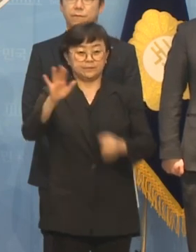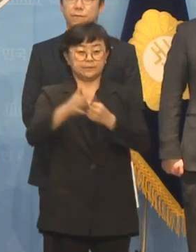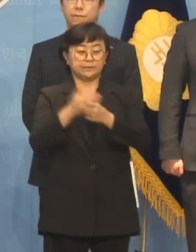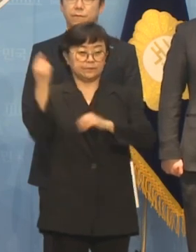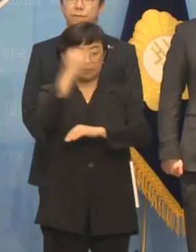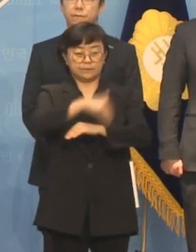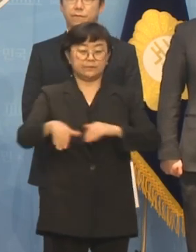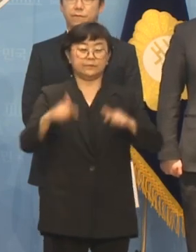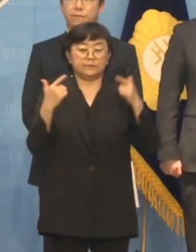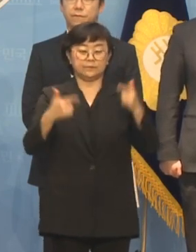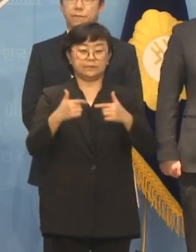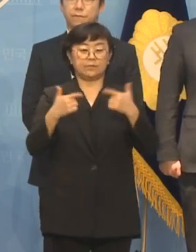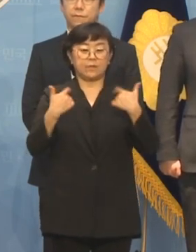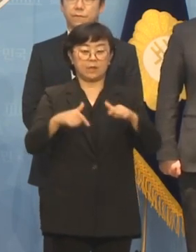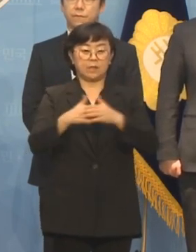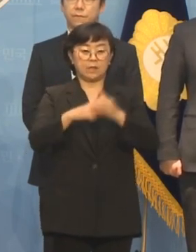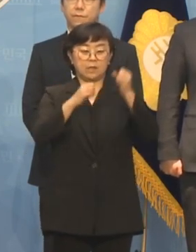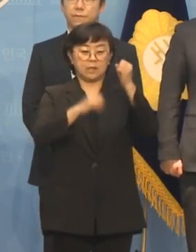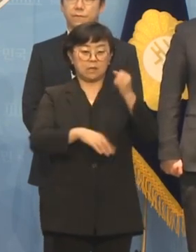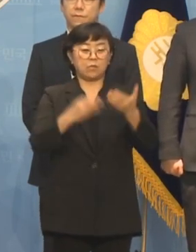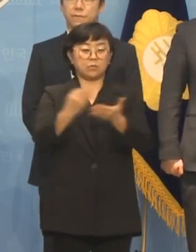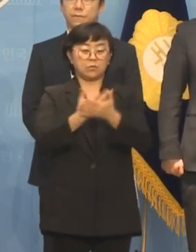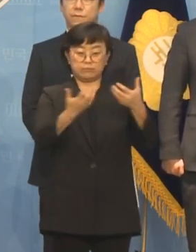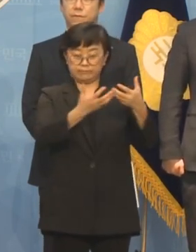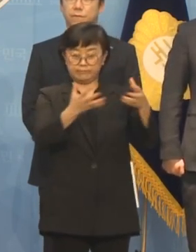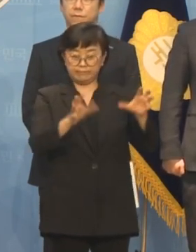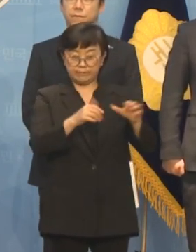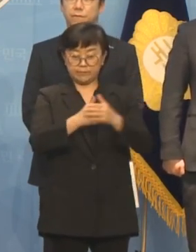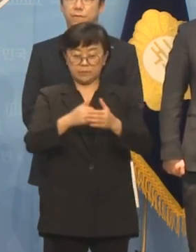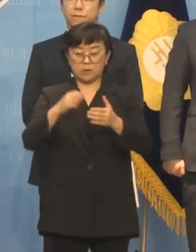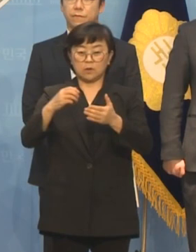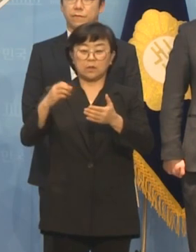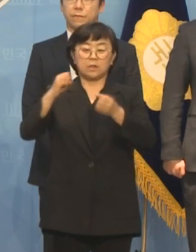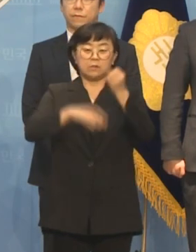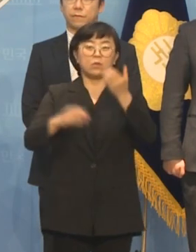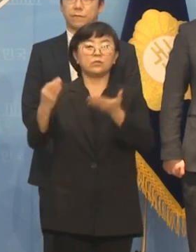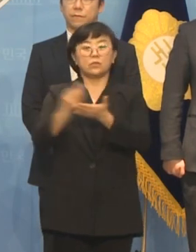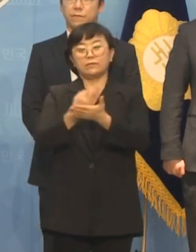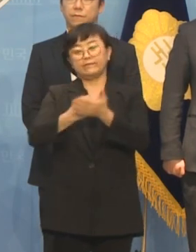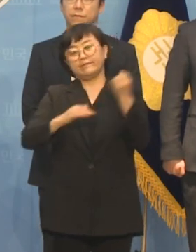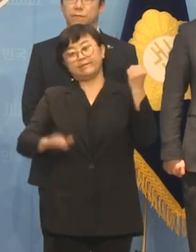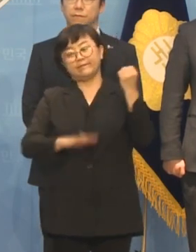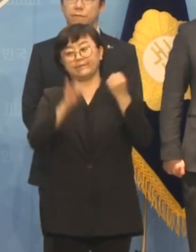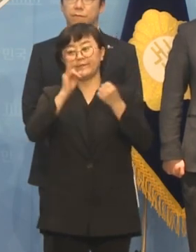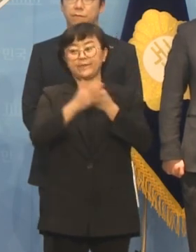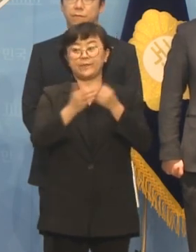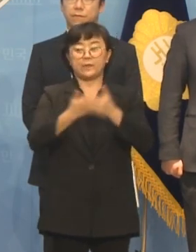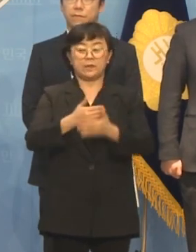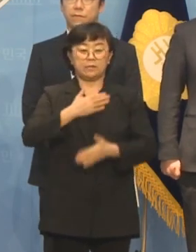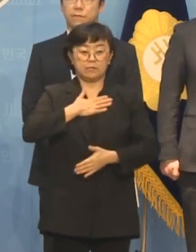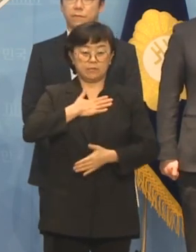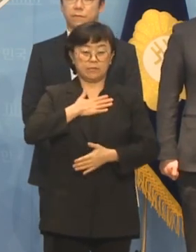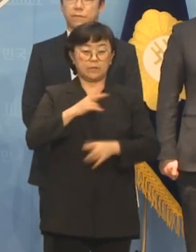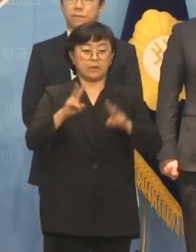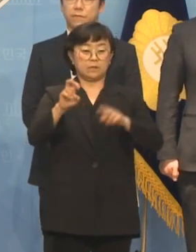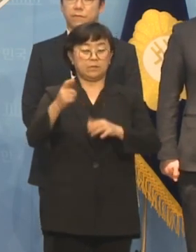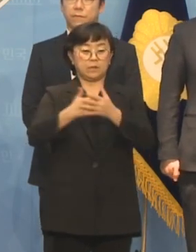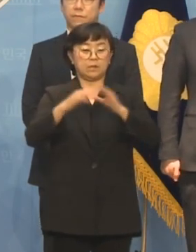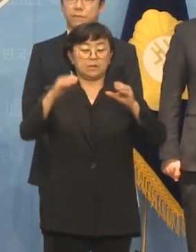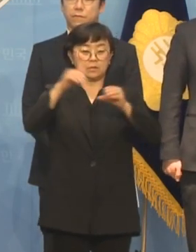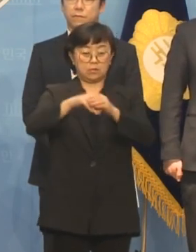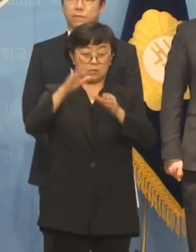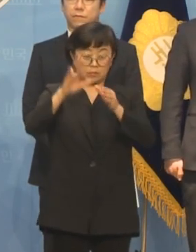전략은 언제나 기본소득당의 독자적인 정치, 기본소득 정치의 기반에 있습니다. 제가 21대